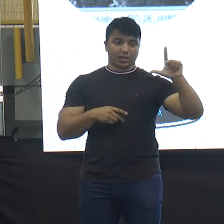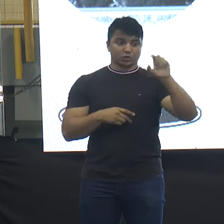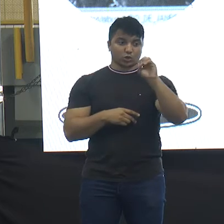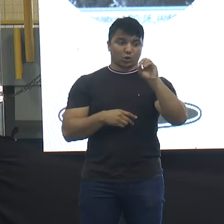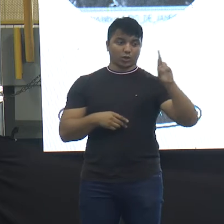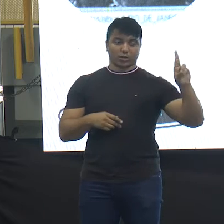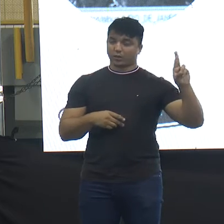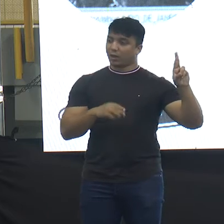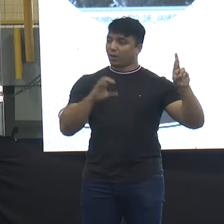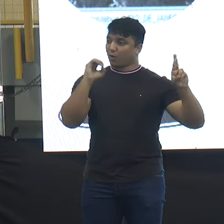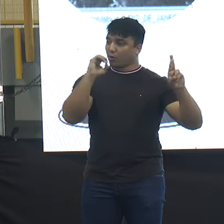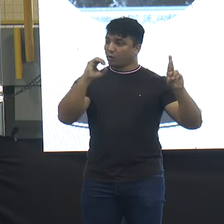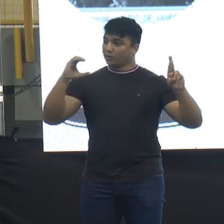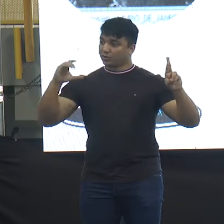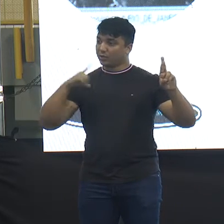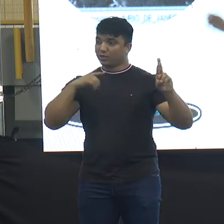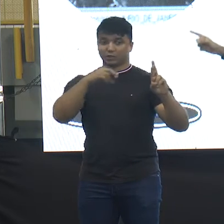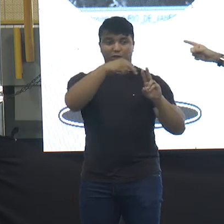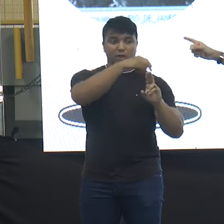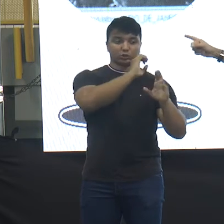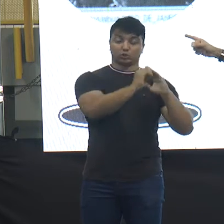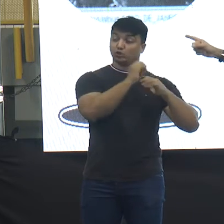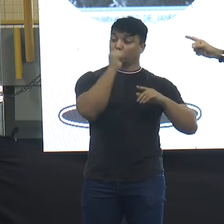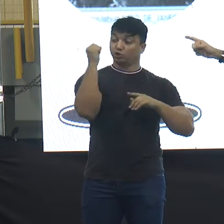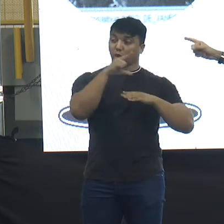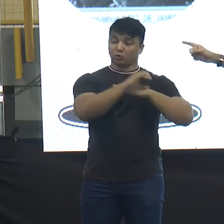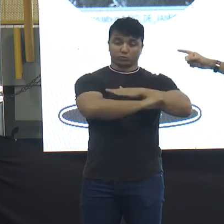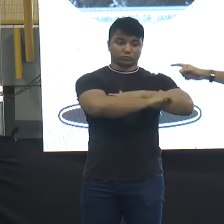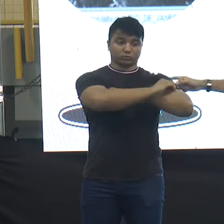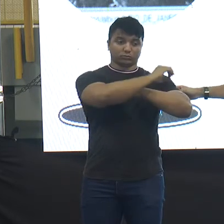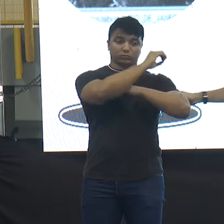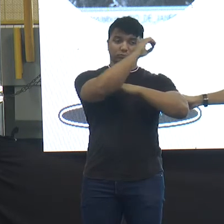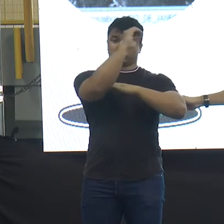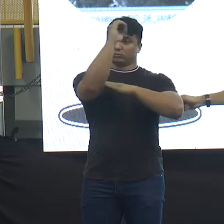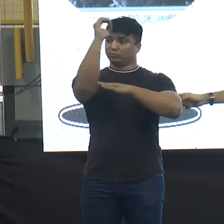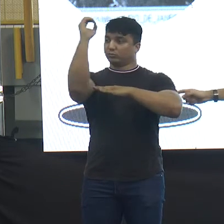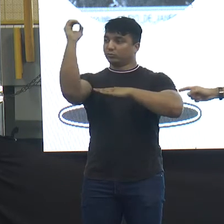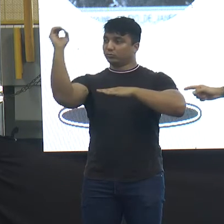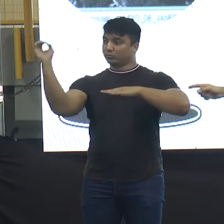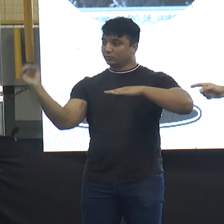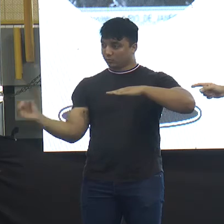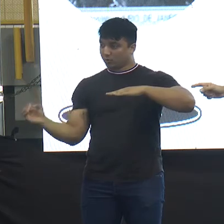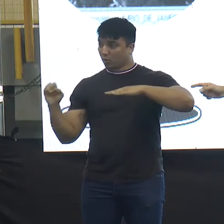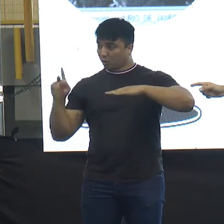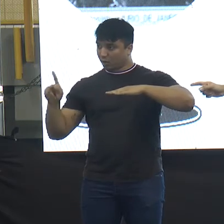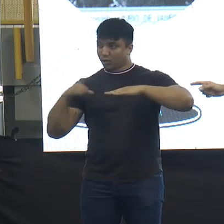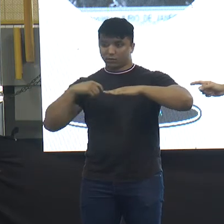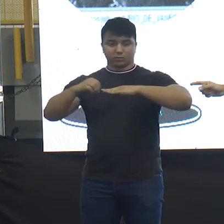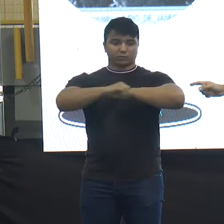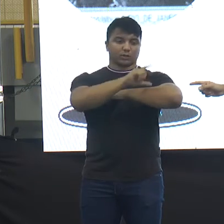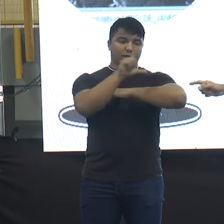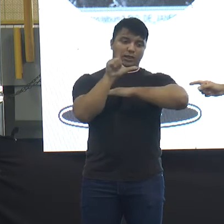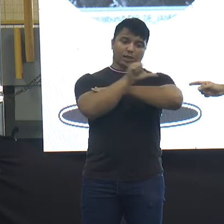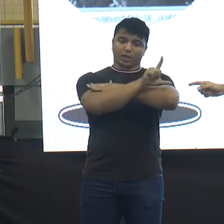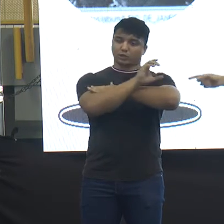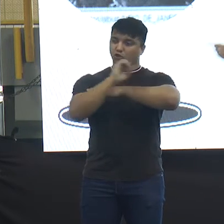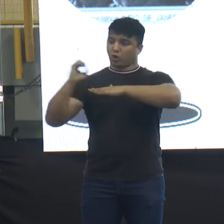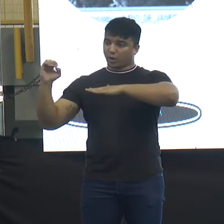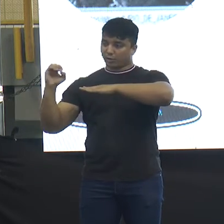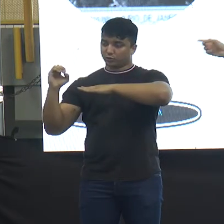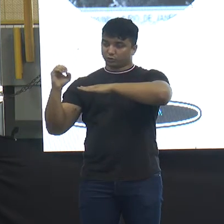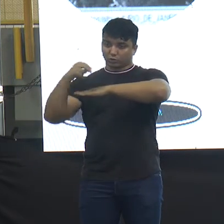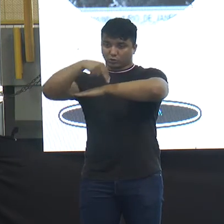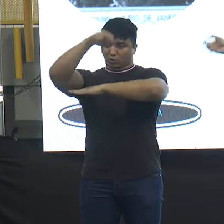o nascente. Então se eu tenho um leste na minha mão direita, o oeste está na minha mão esquerda.